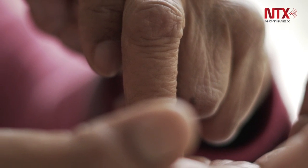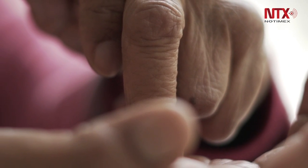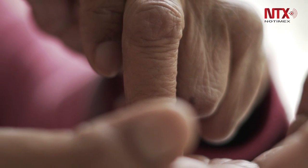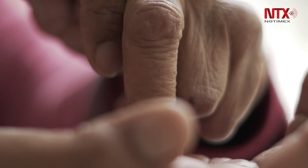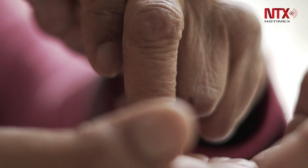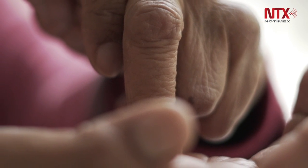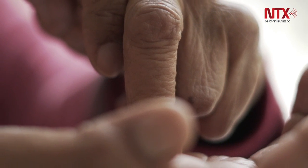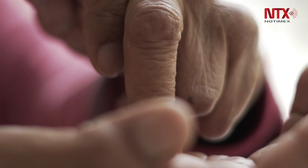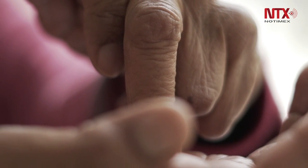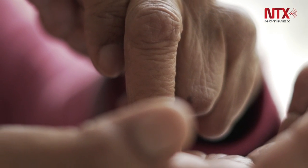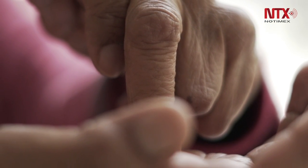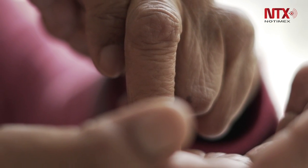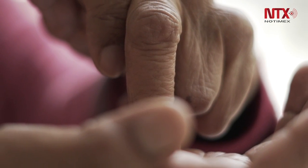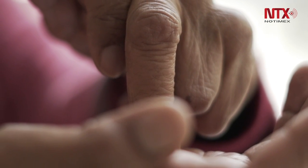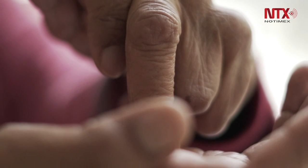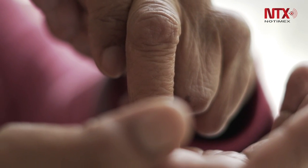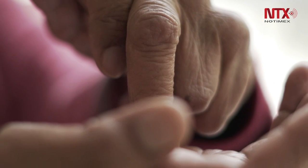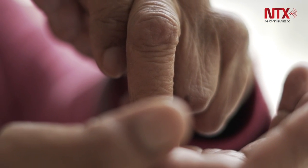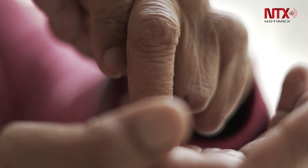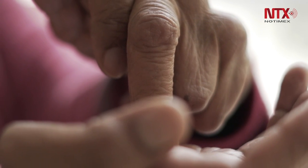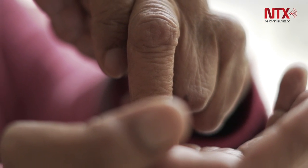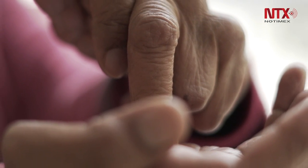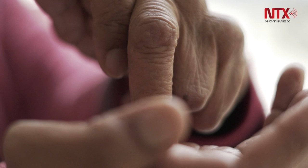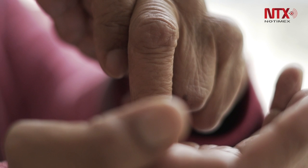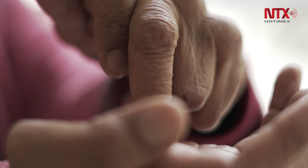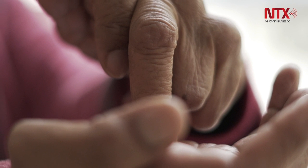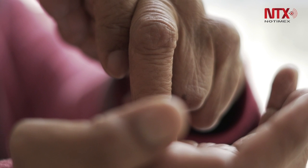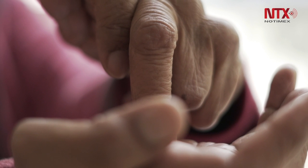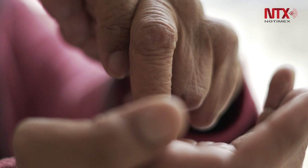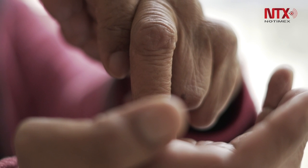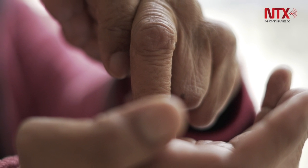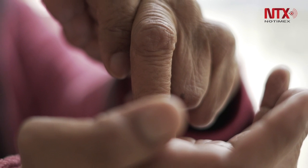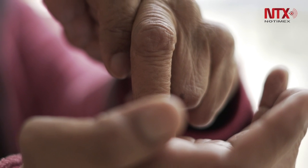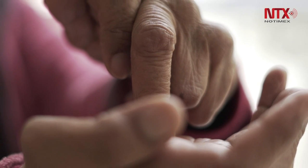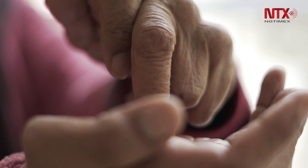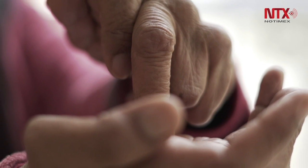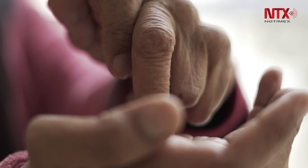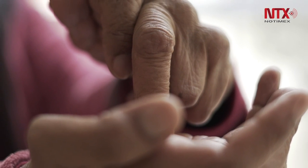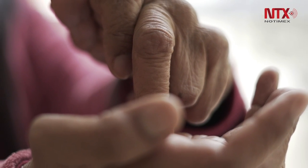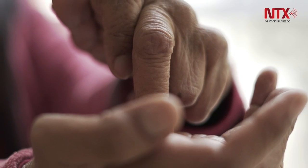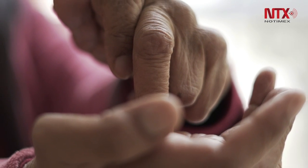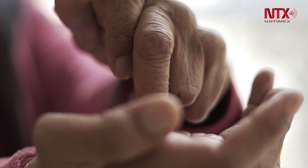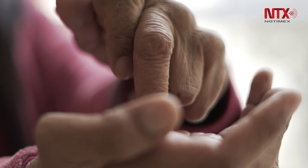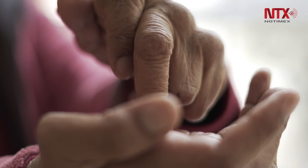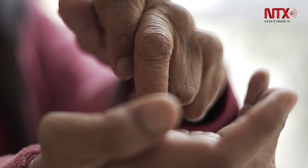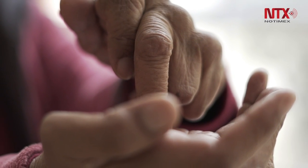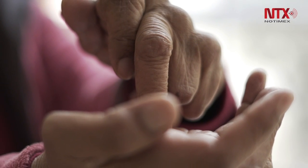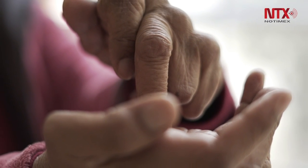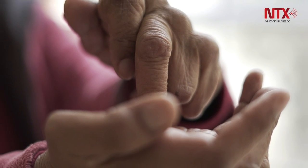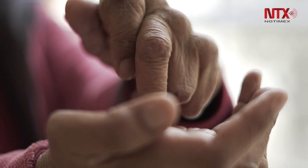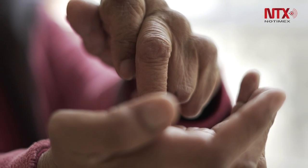3 mujeres por cada hombre. Es una enfermedad grave, agresiva, que no se cura, se